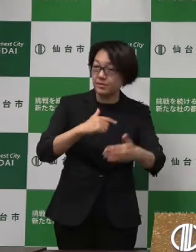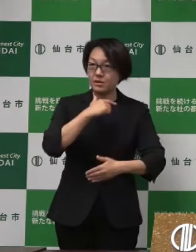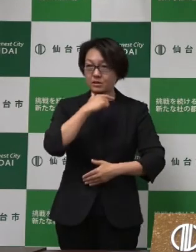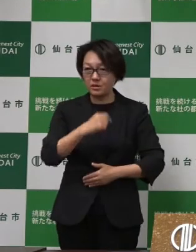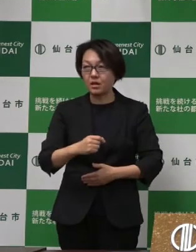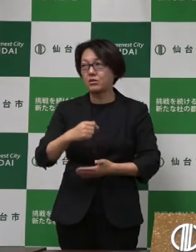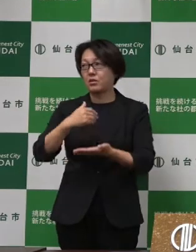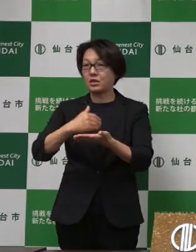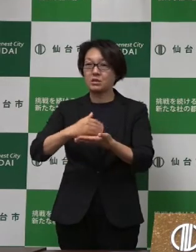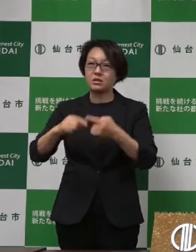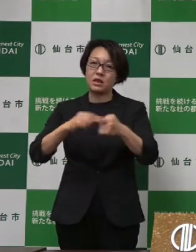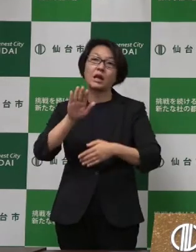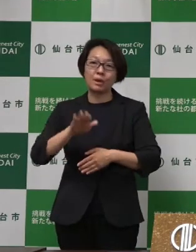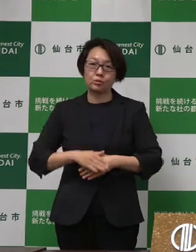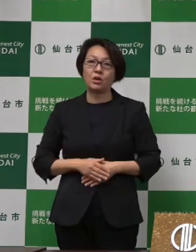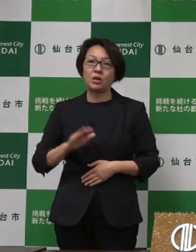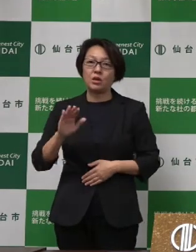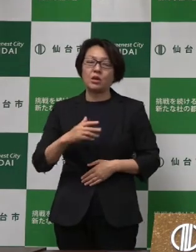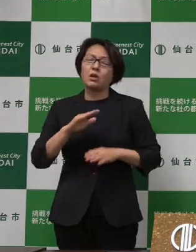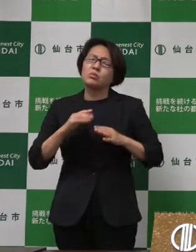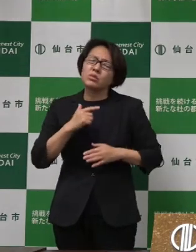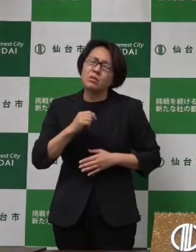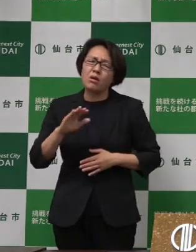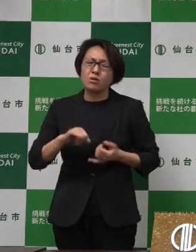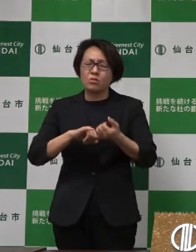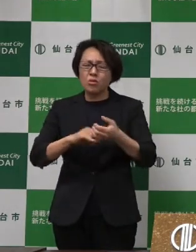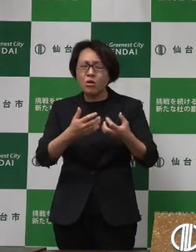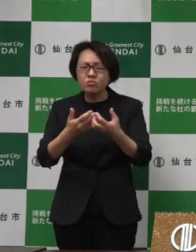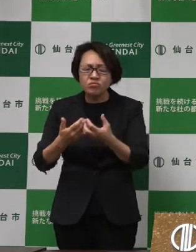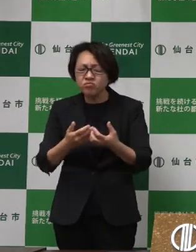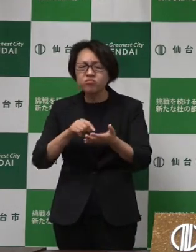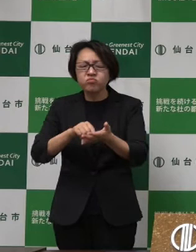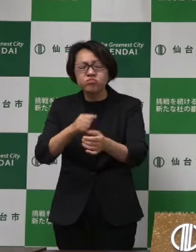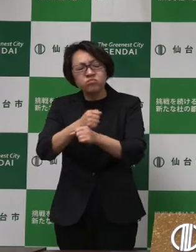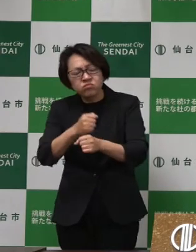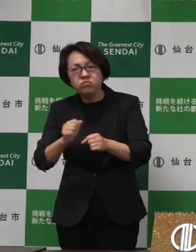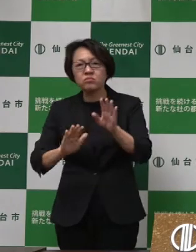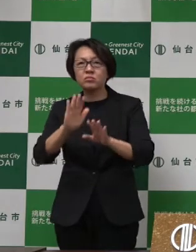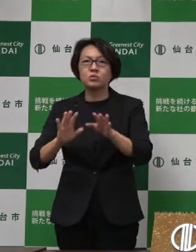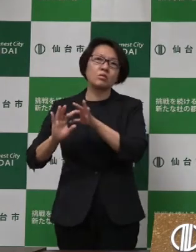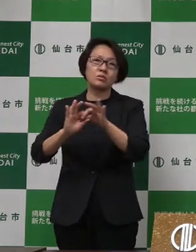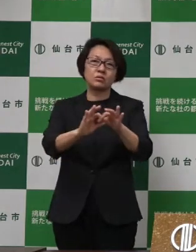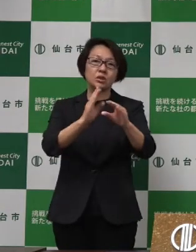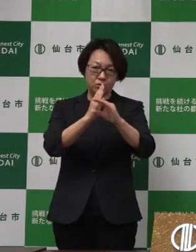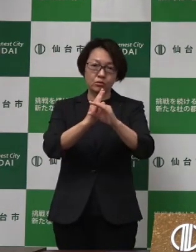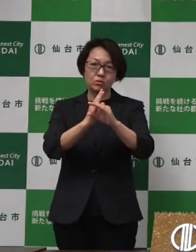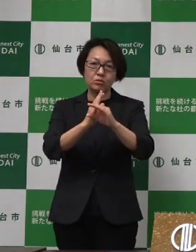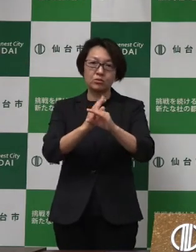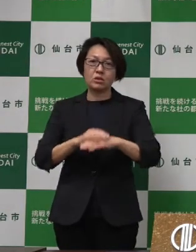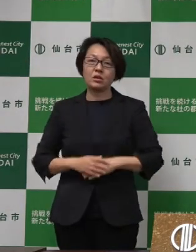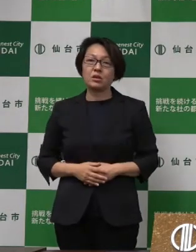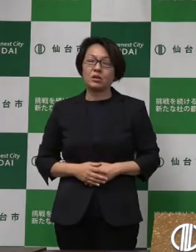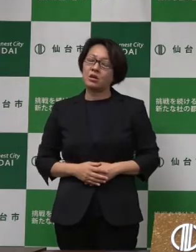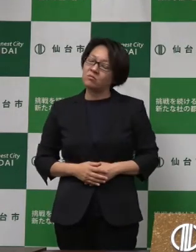、何か受けたくてもまあ予約がいっぱい取れないという状況がまだ続いていまして、そのいわゆる